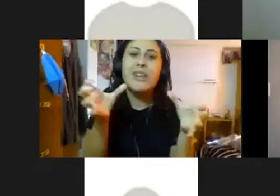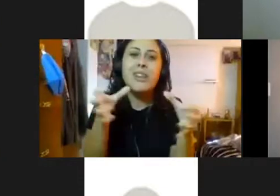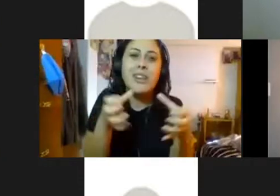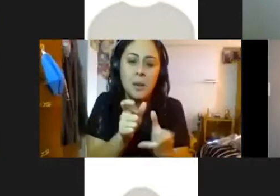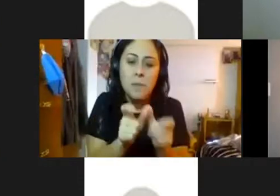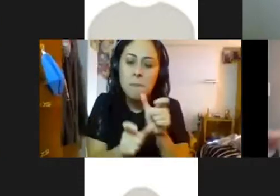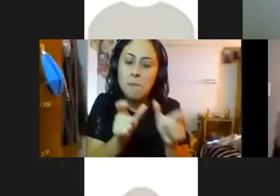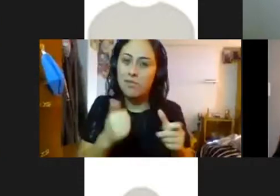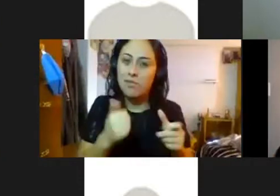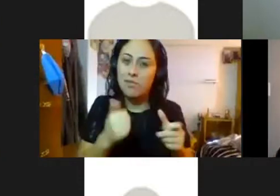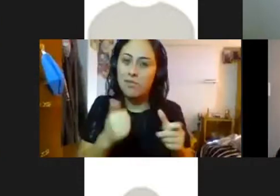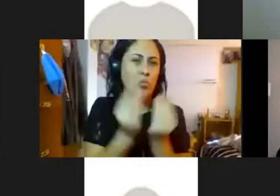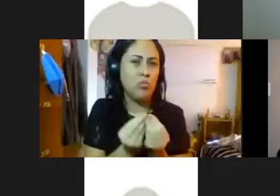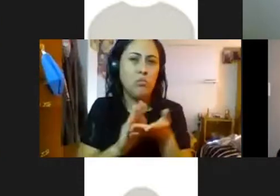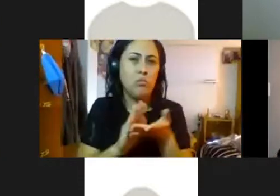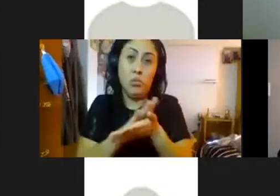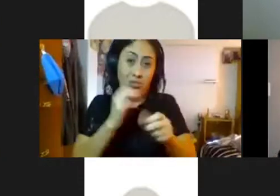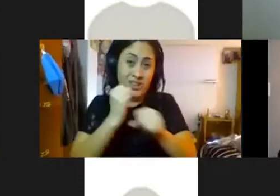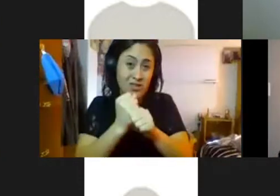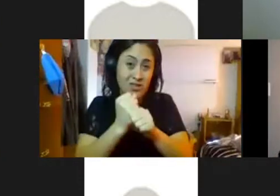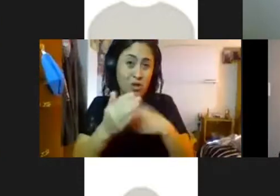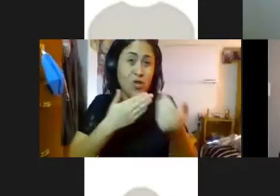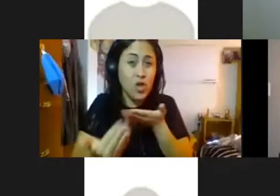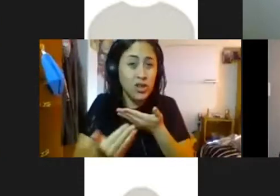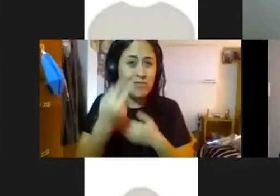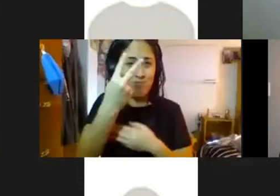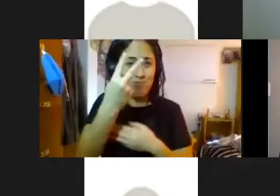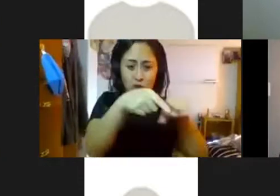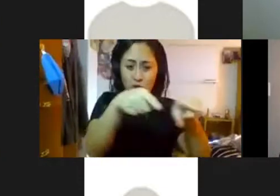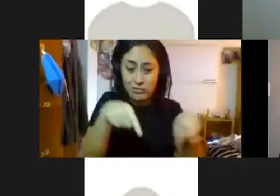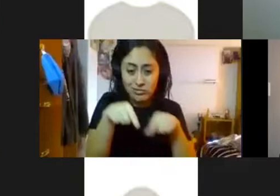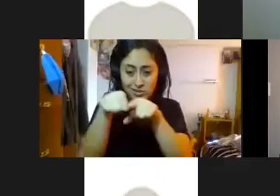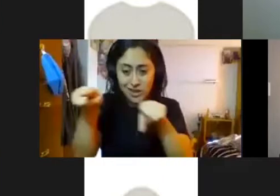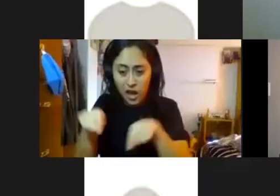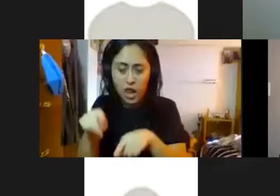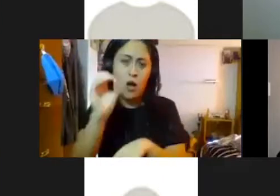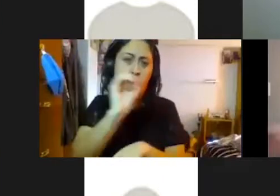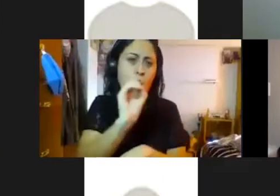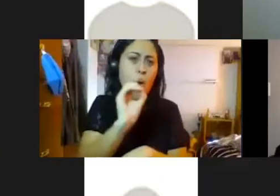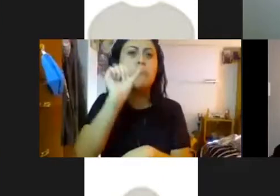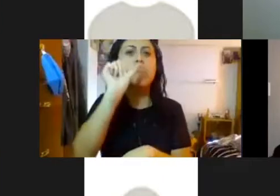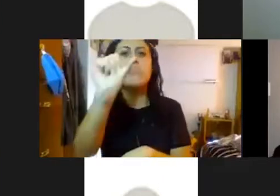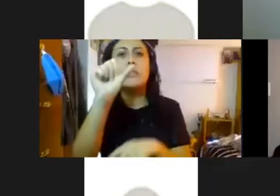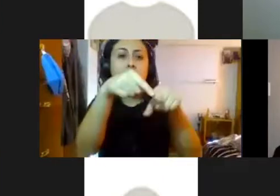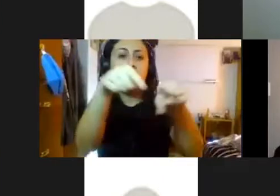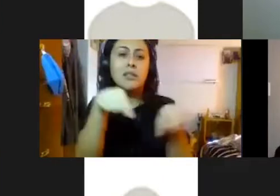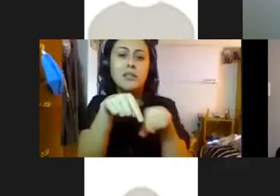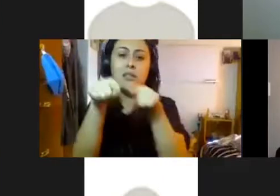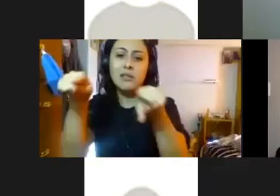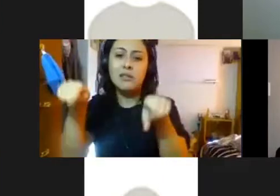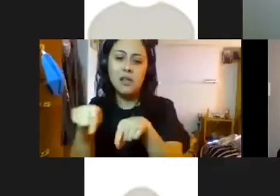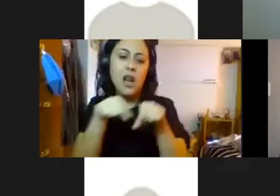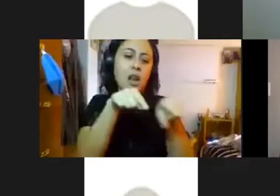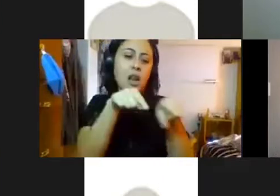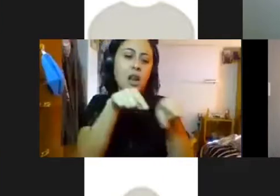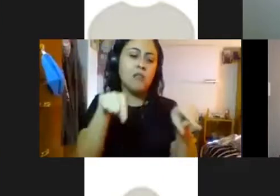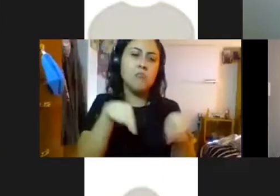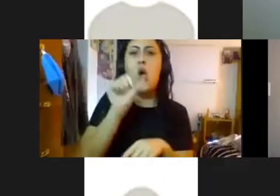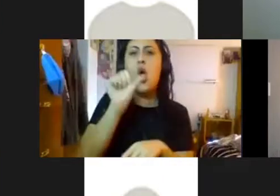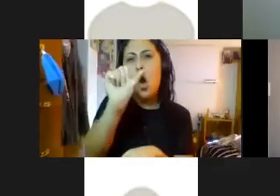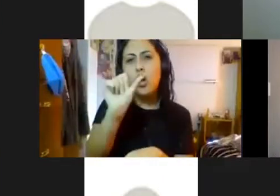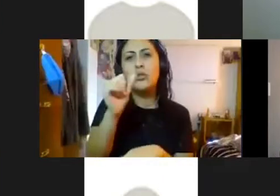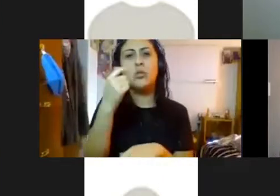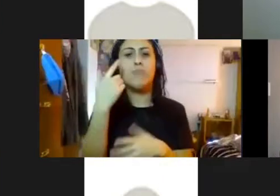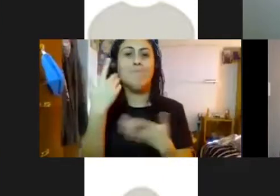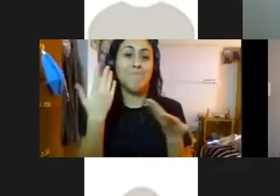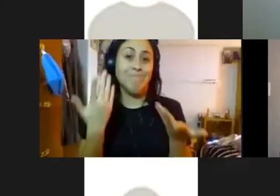2 salas de trabajo hasta 6 salas, 8 salas, las cuales por el trabajo que